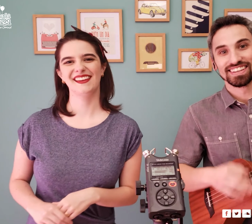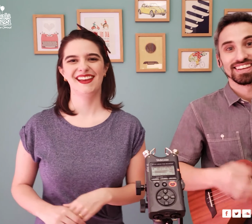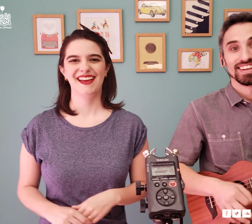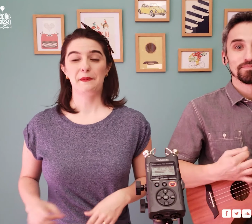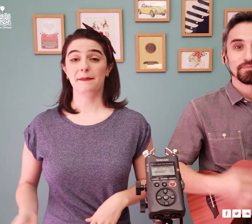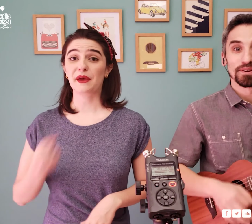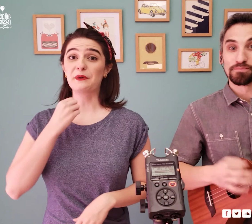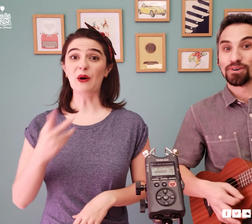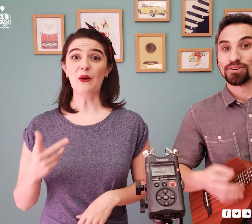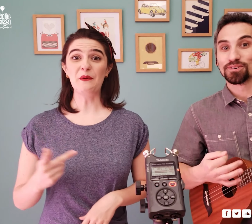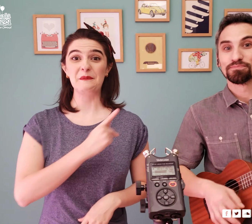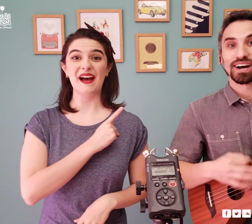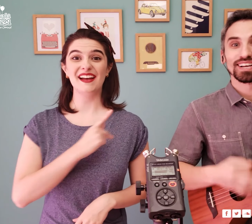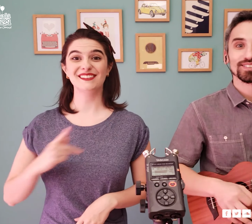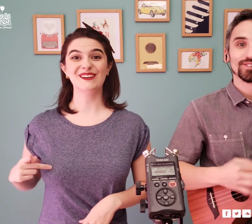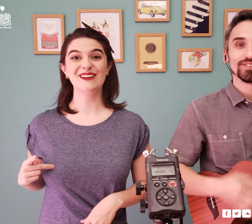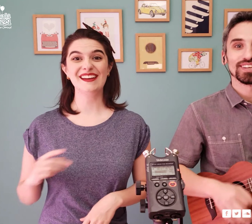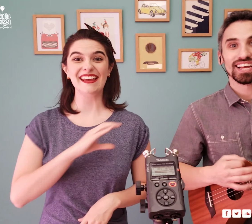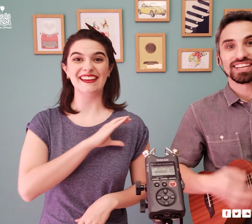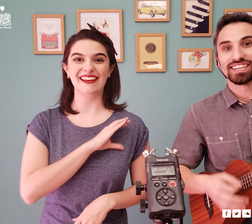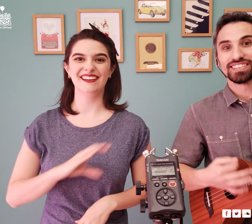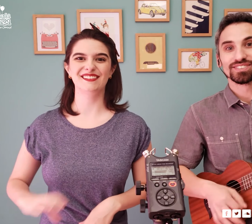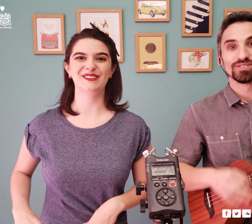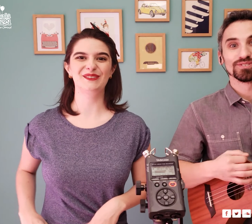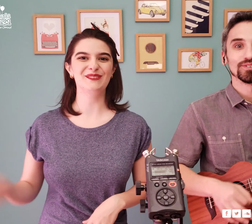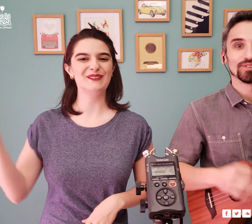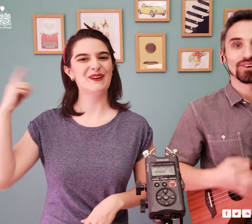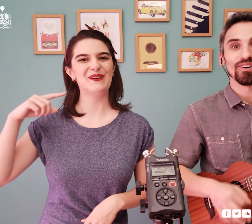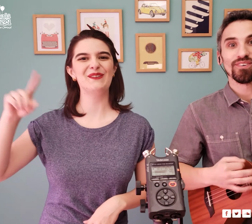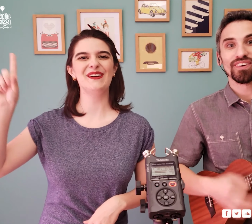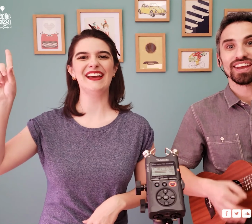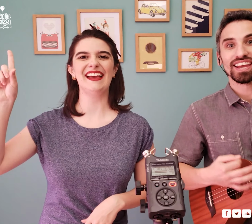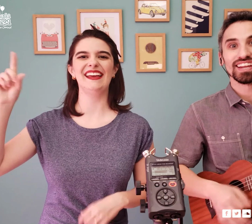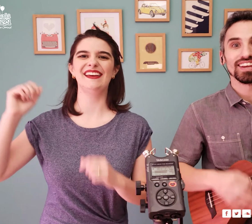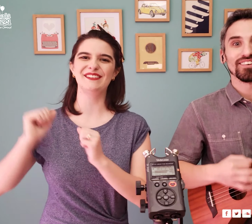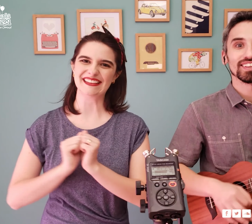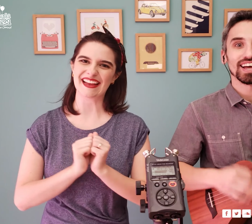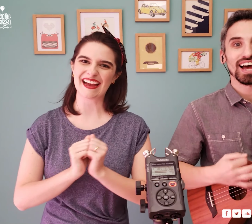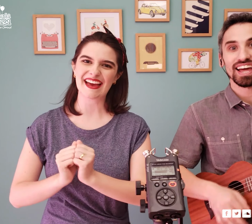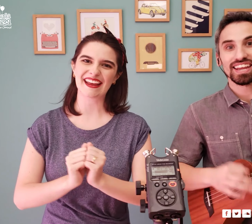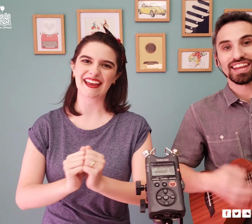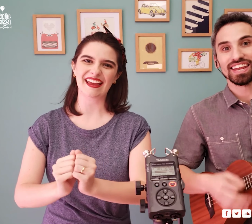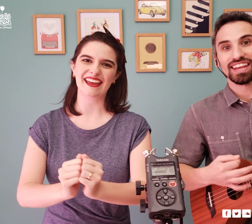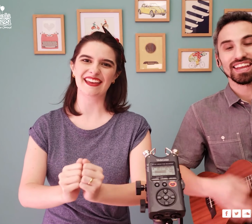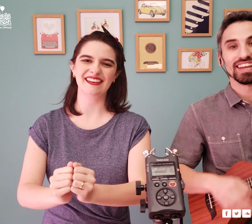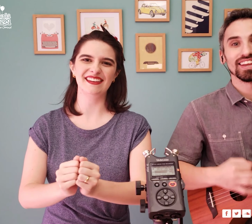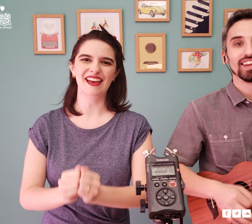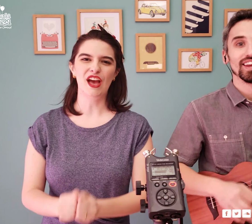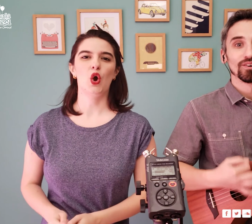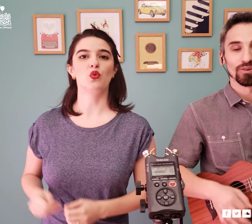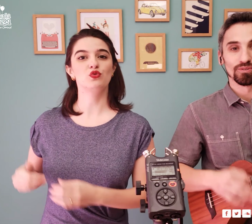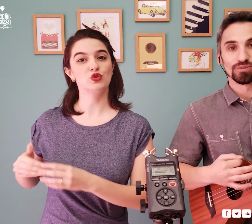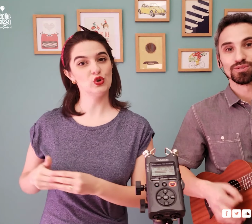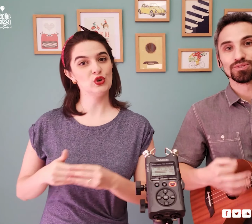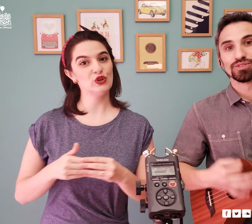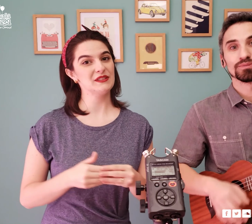Meu bom pastor é Cristo. Com ele eu andarei. Um dos